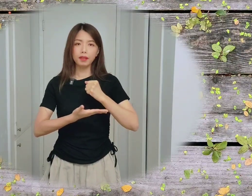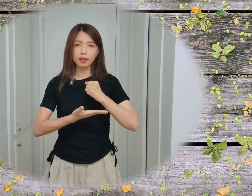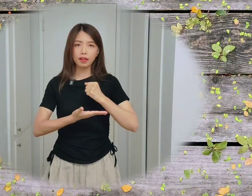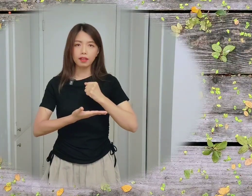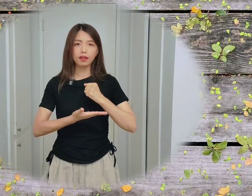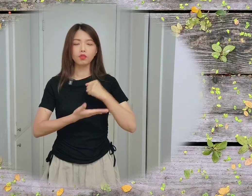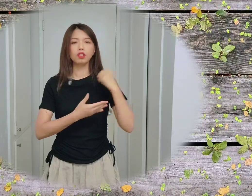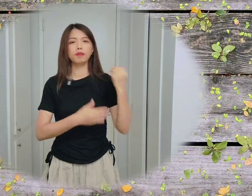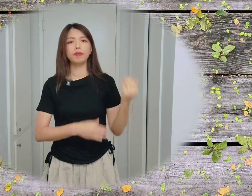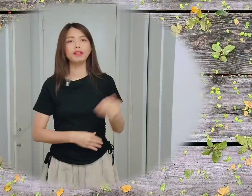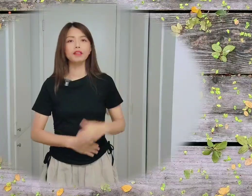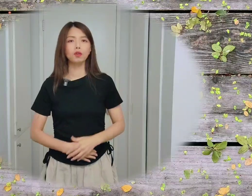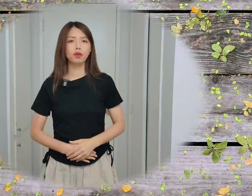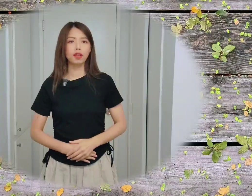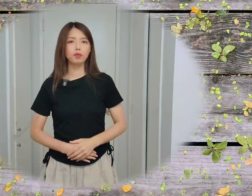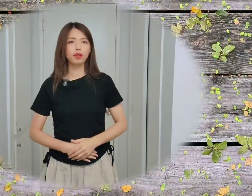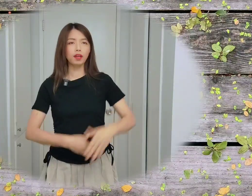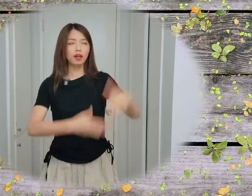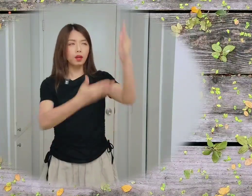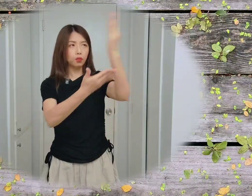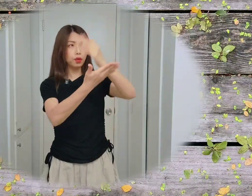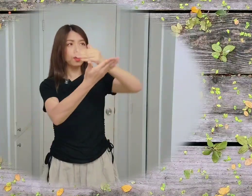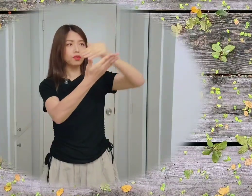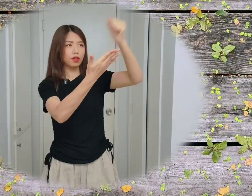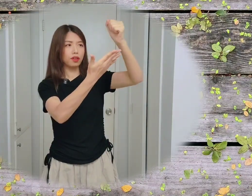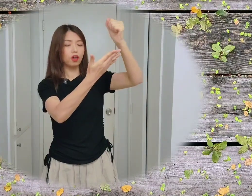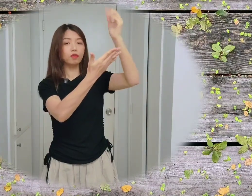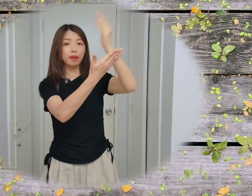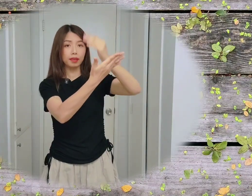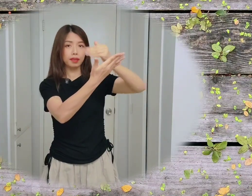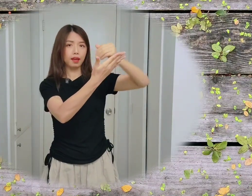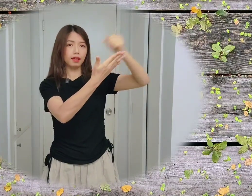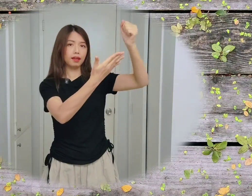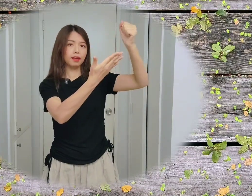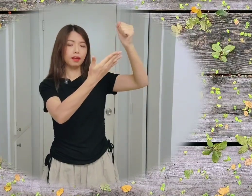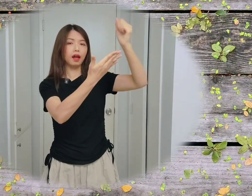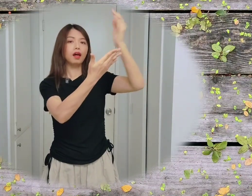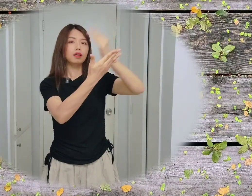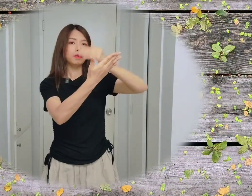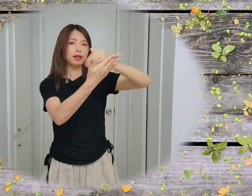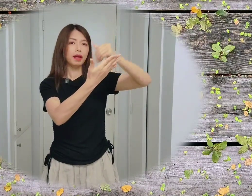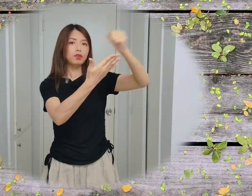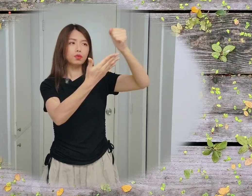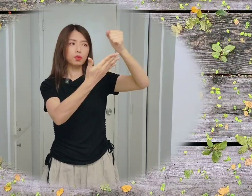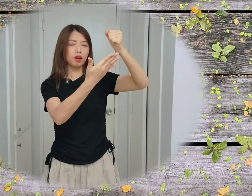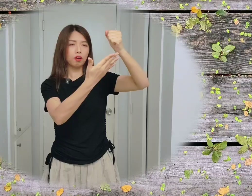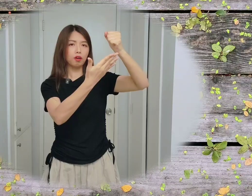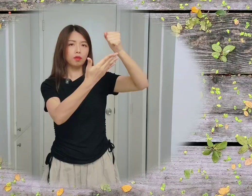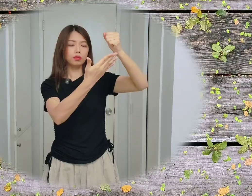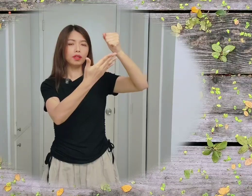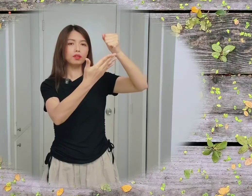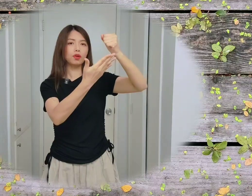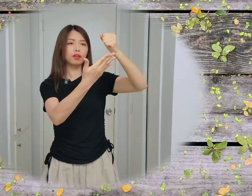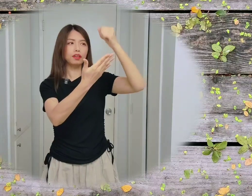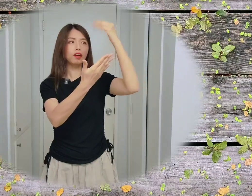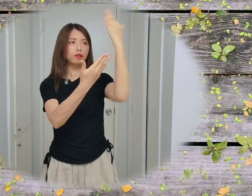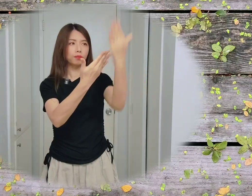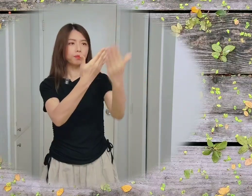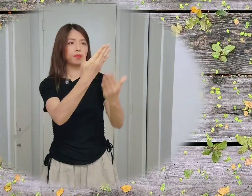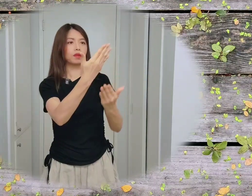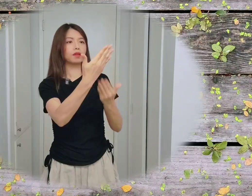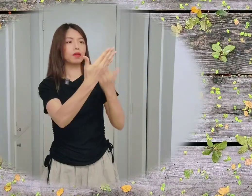받아주소서. 일단 받다라고 하는 뜻의 수어는 주먹을 내 쪽으로 오면서 주먹을 쥐어주시면 받다예요. 손 받쳐주셔야